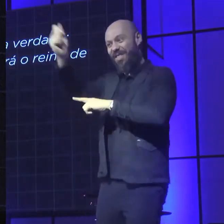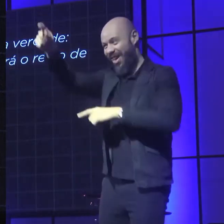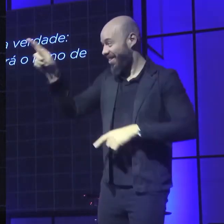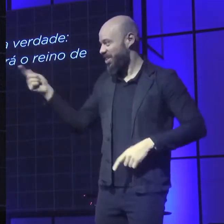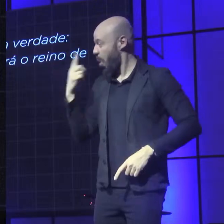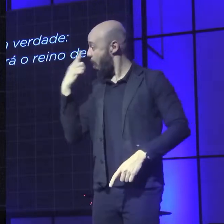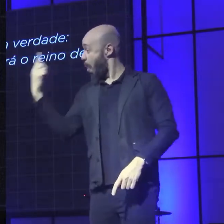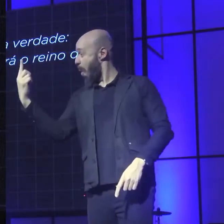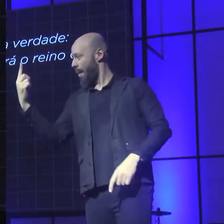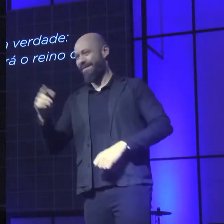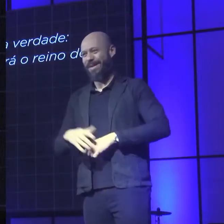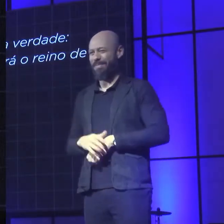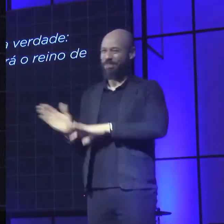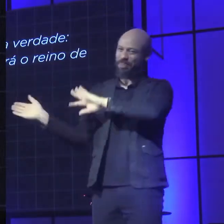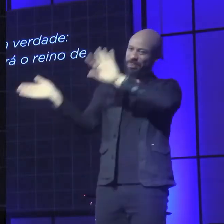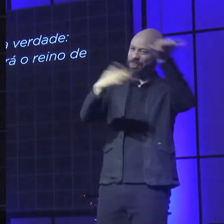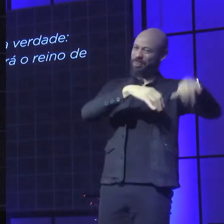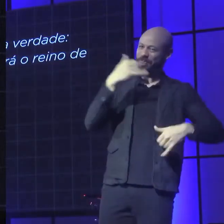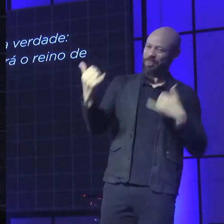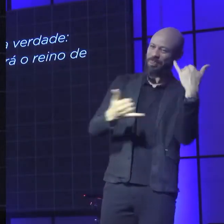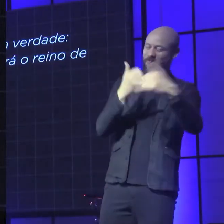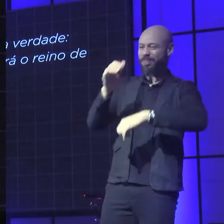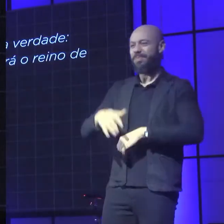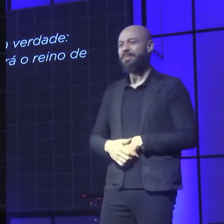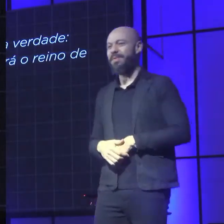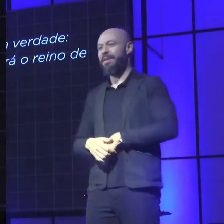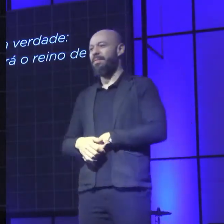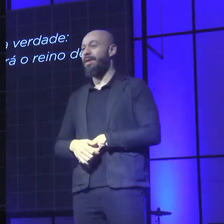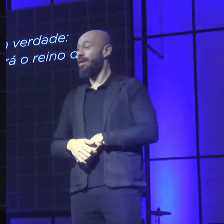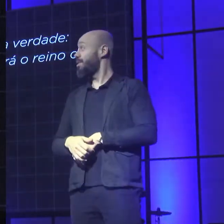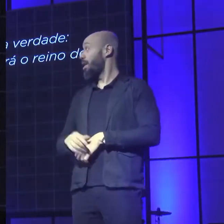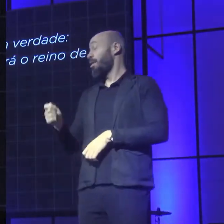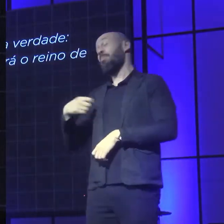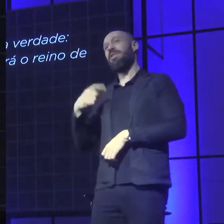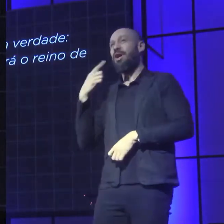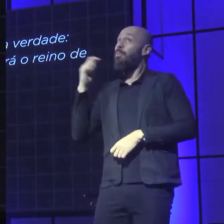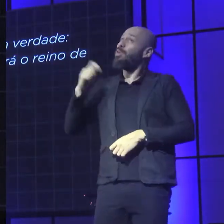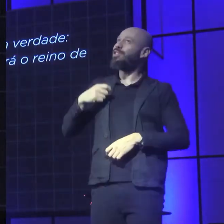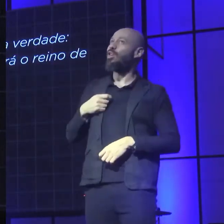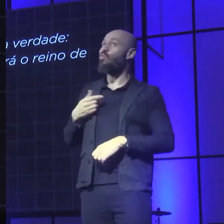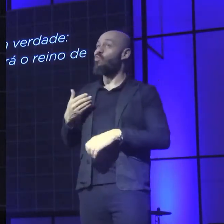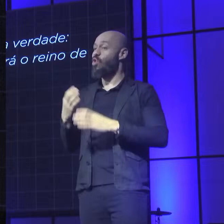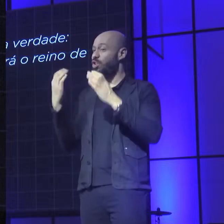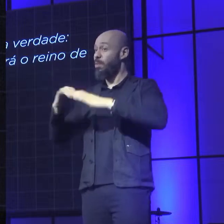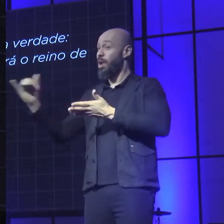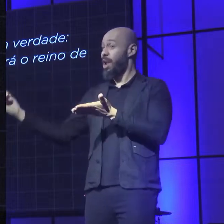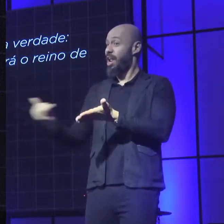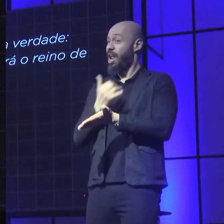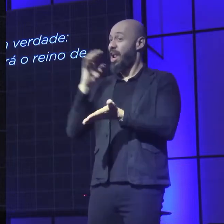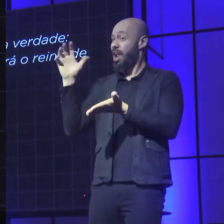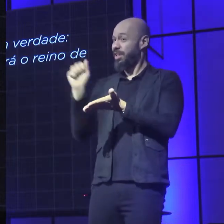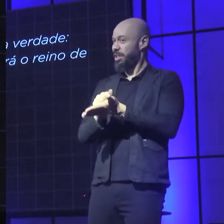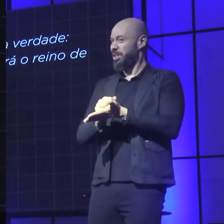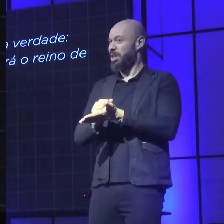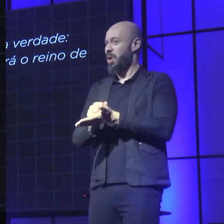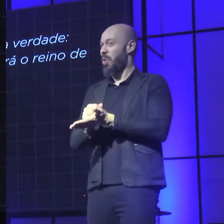Mas daí eu olhando ali, eu disse, realmente acho que eu podia fazer um dinheiro indo lá naquele negócio. Mas a gente não se olha muito no espelho.